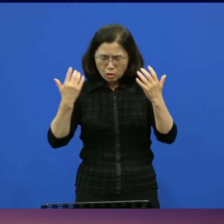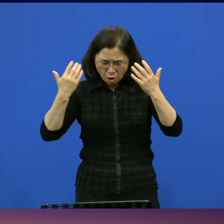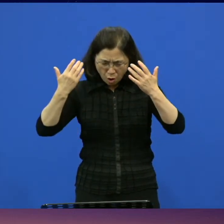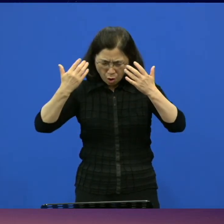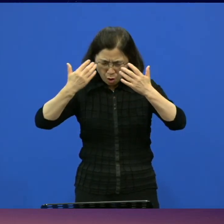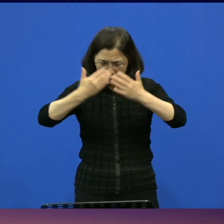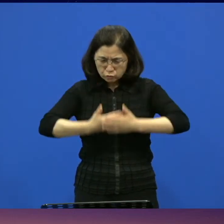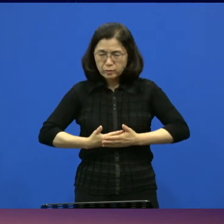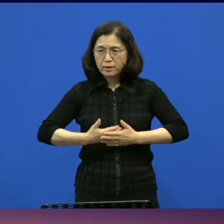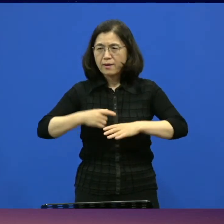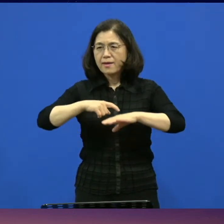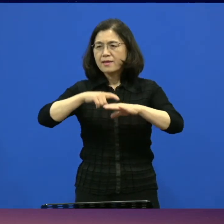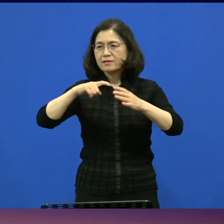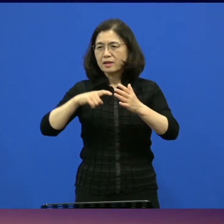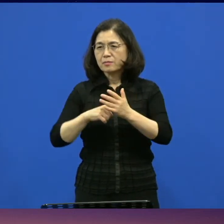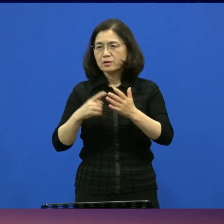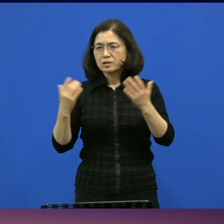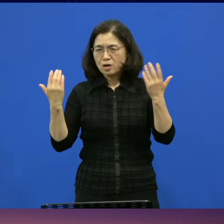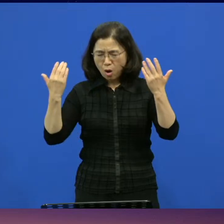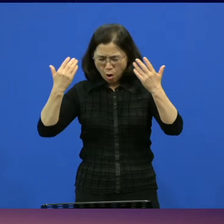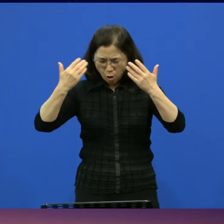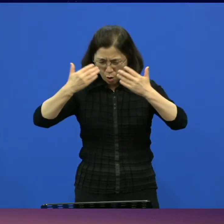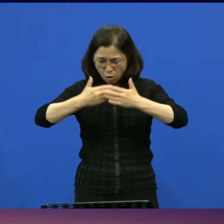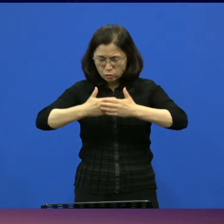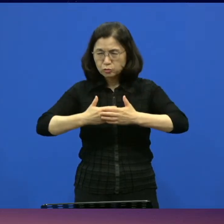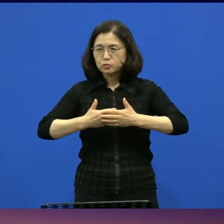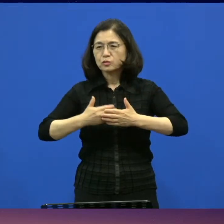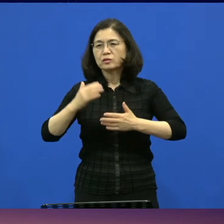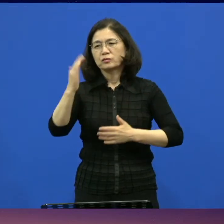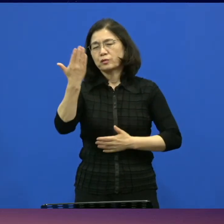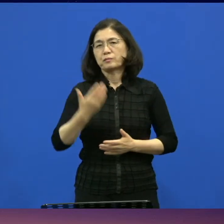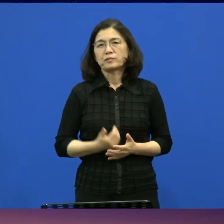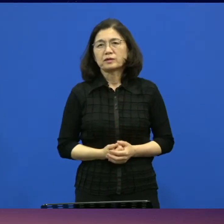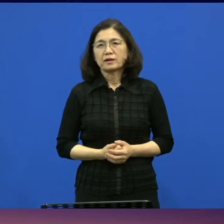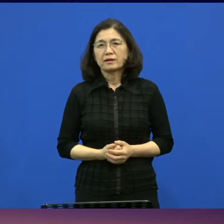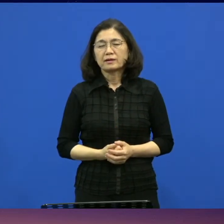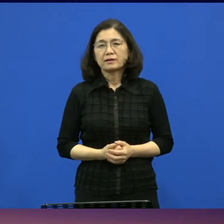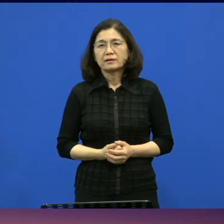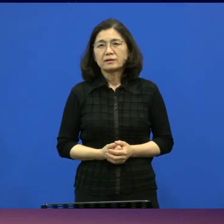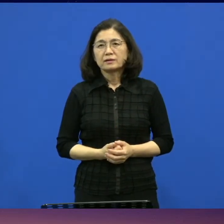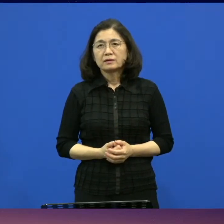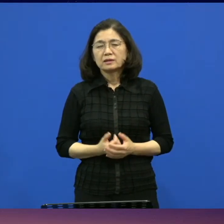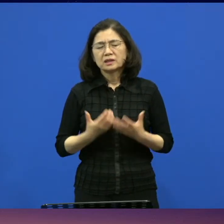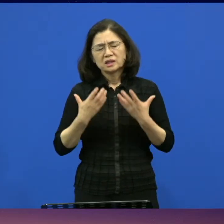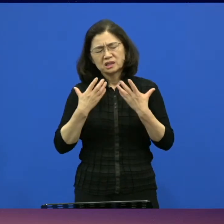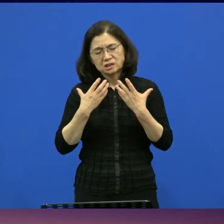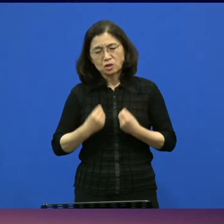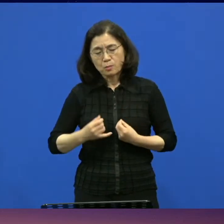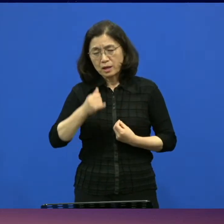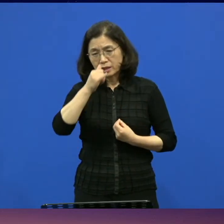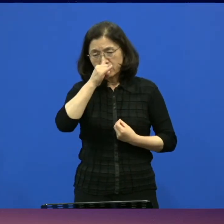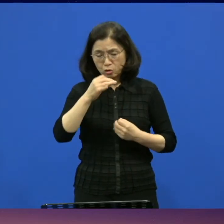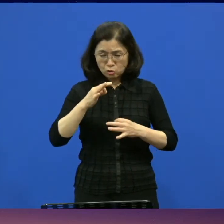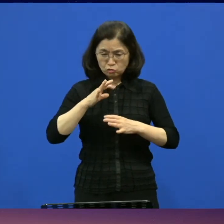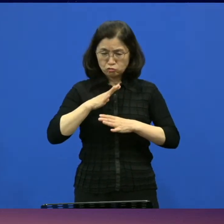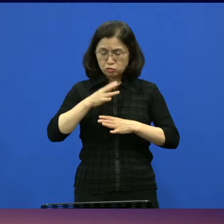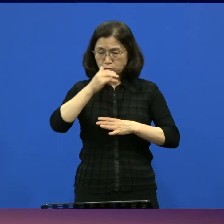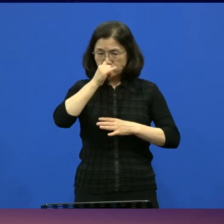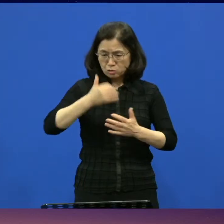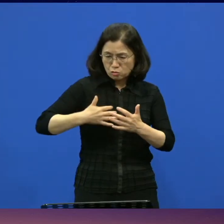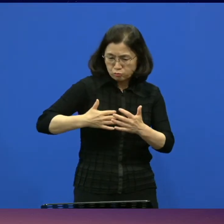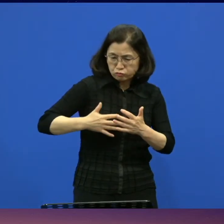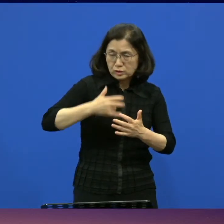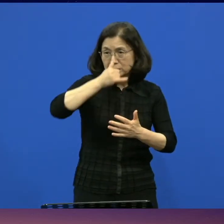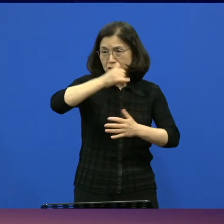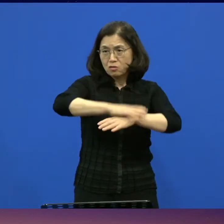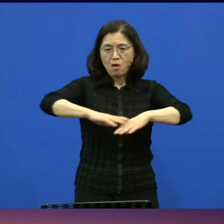안에는 굉장히 깊은 골짜기가 있어요. 신음소리가 있고 절망이 있고 두려움이 있고 불안이 있고 허무가